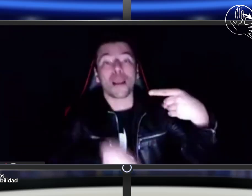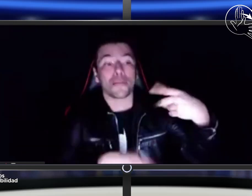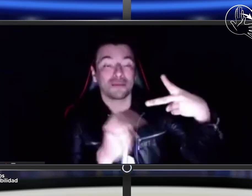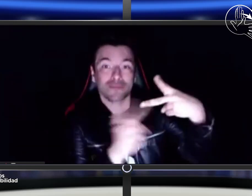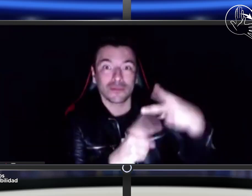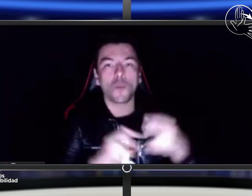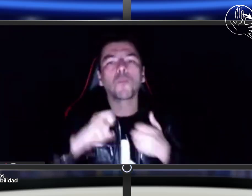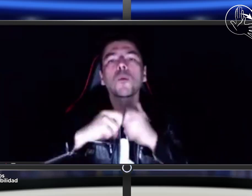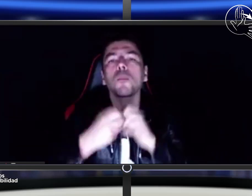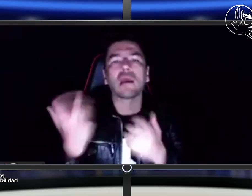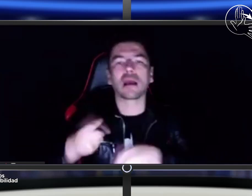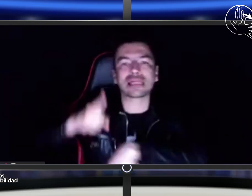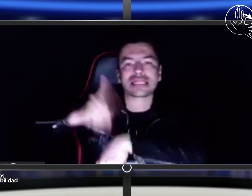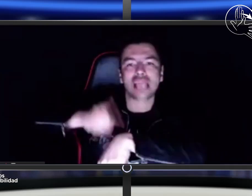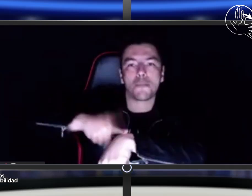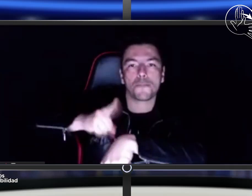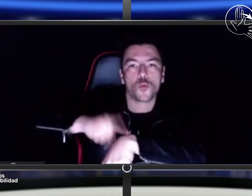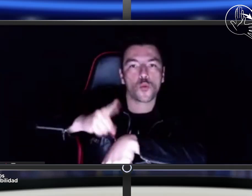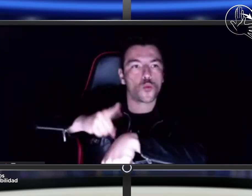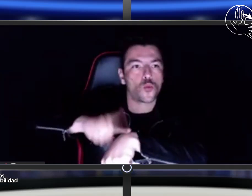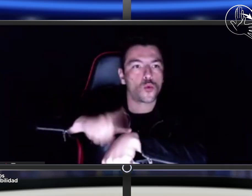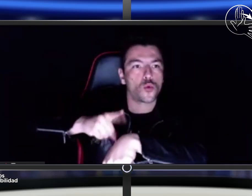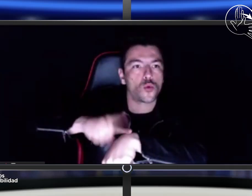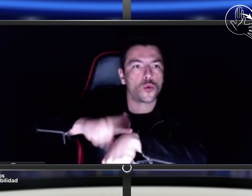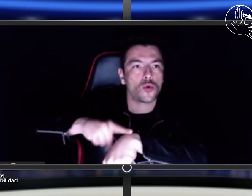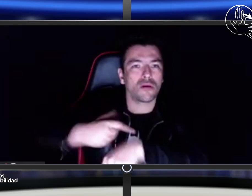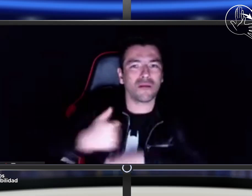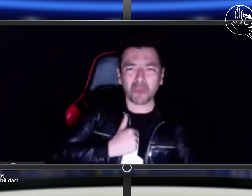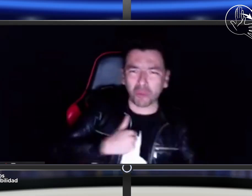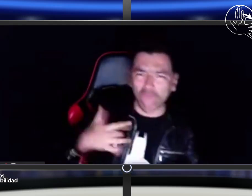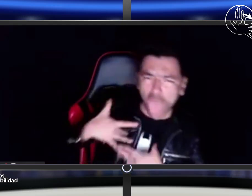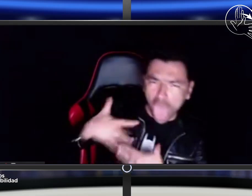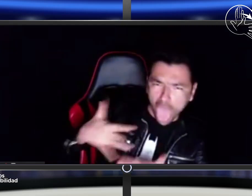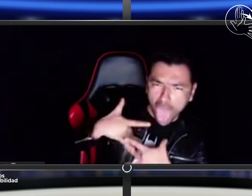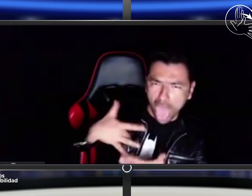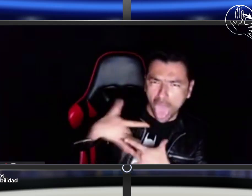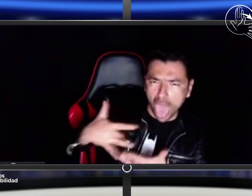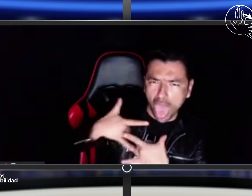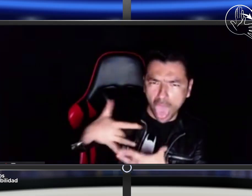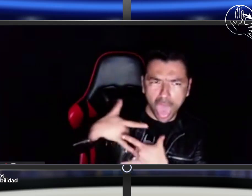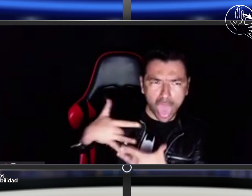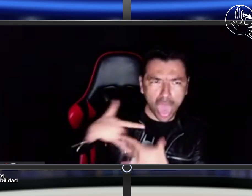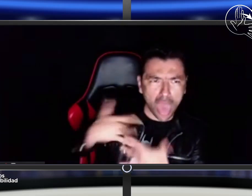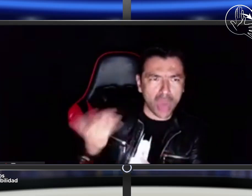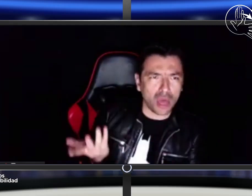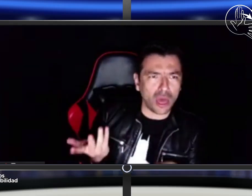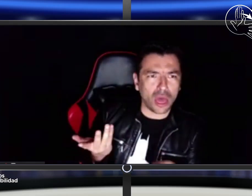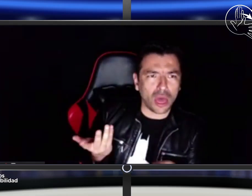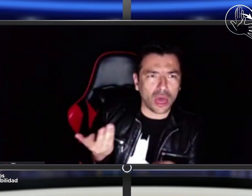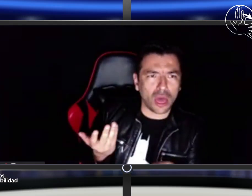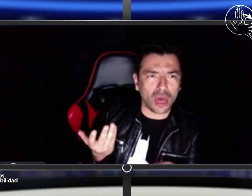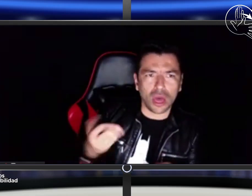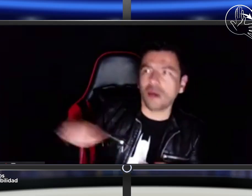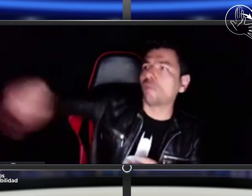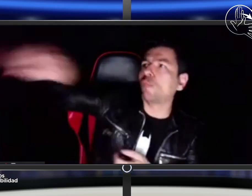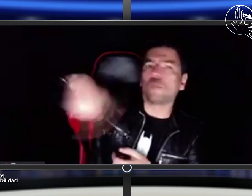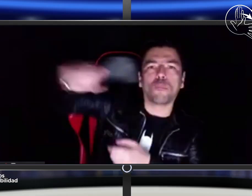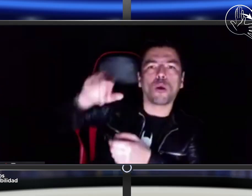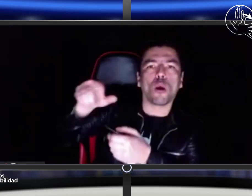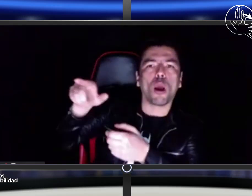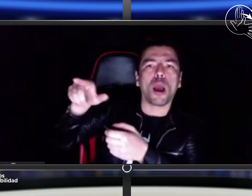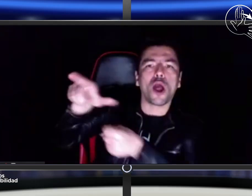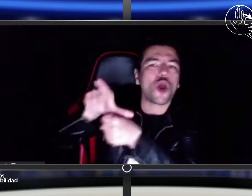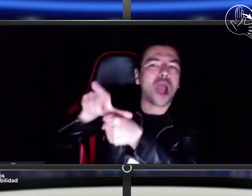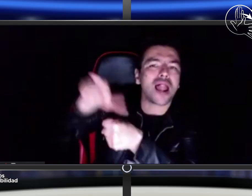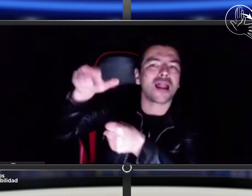del distrito se pueda contar con servicios de interpretación eficientes. Uno por ese lado. Dos, lo otro es la cuestión de tiempo, porque esto